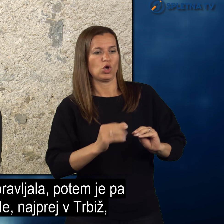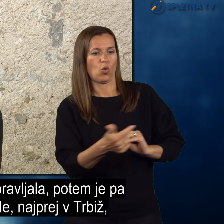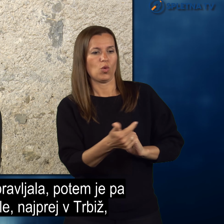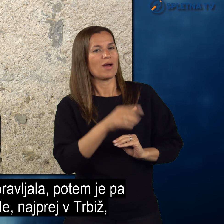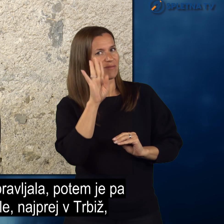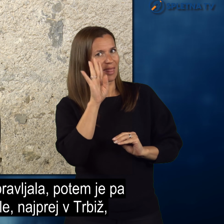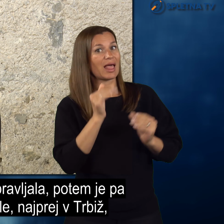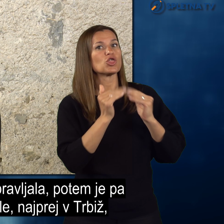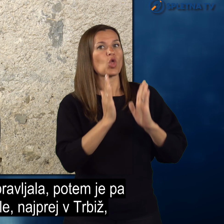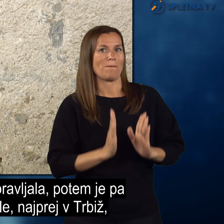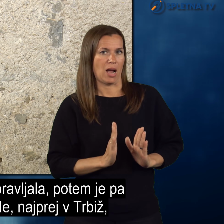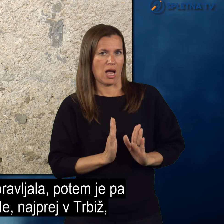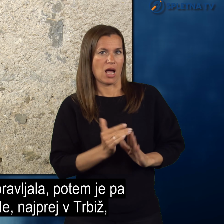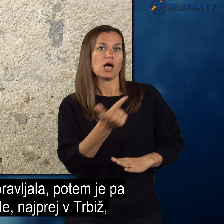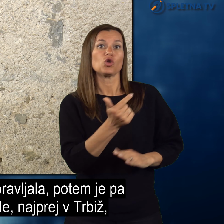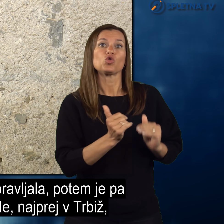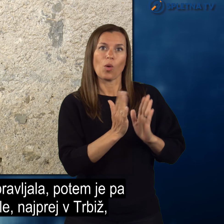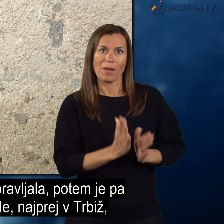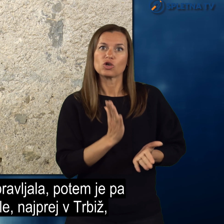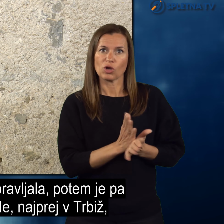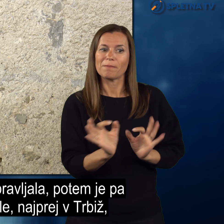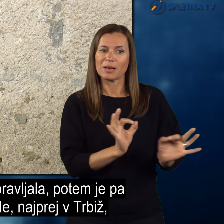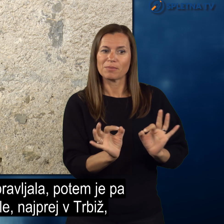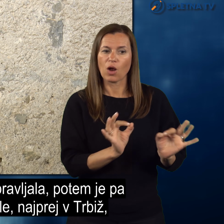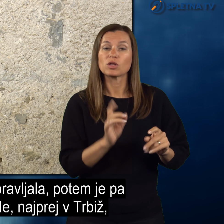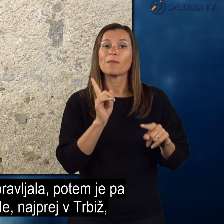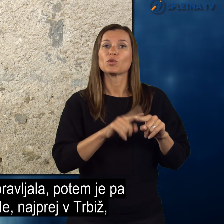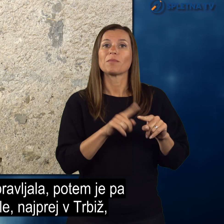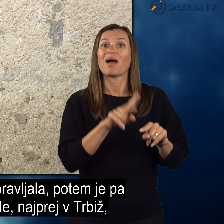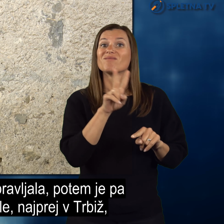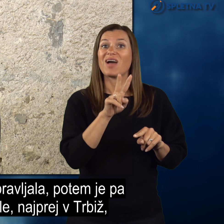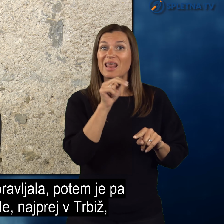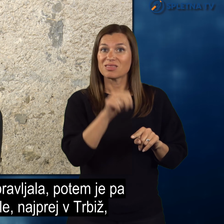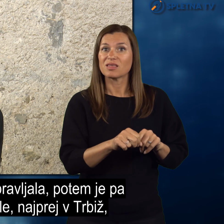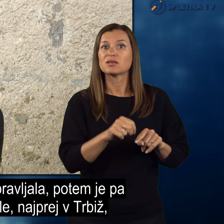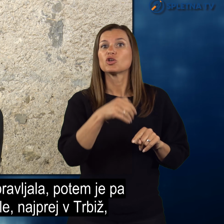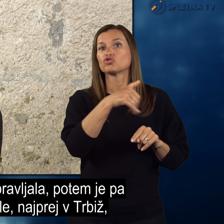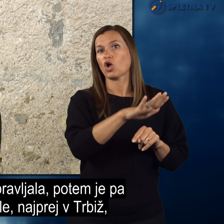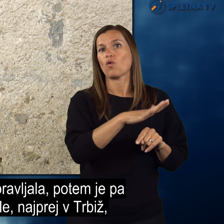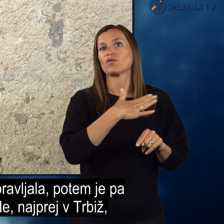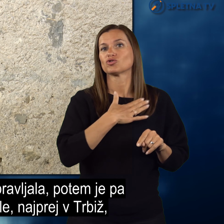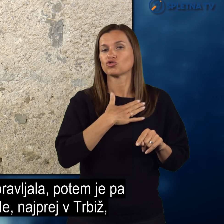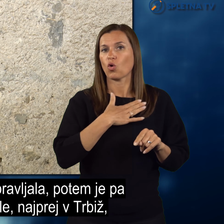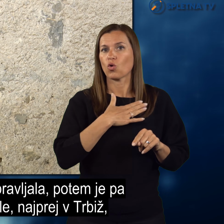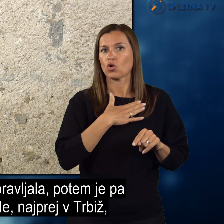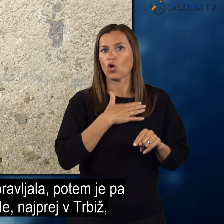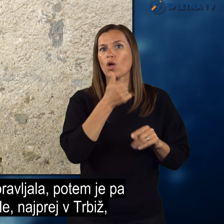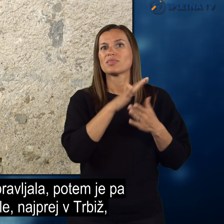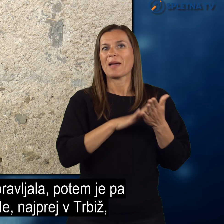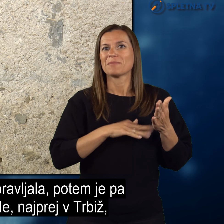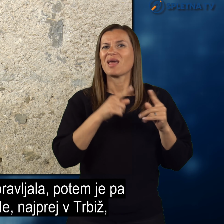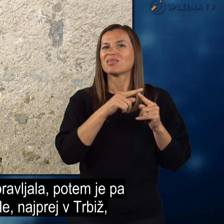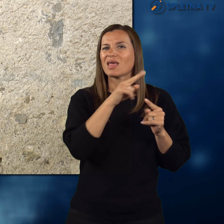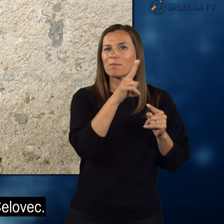sta se že doma pripravljala, potem je pa Valentin šel v šole najprej